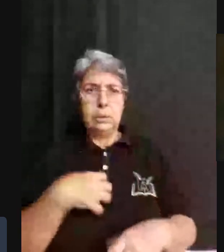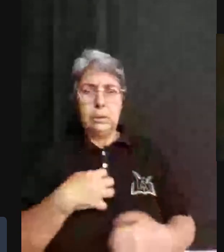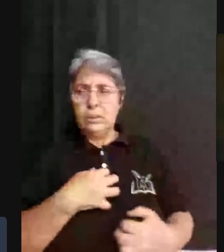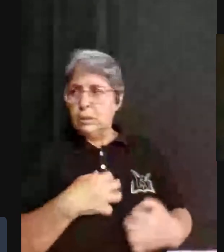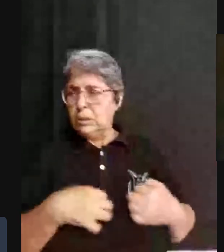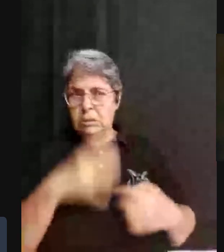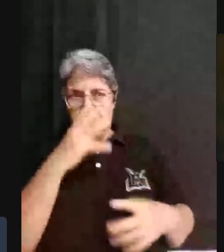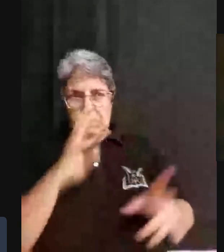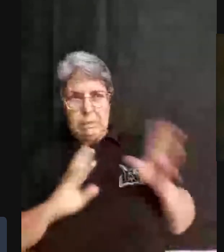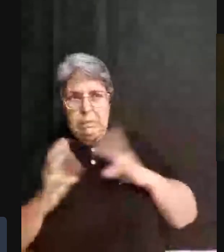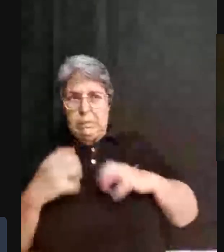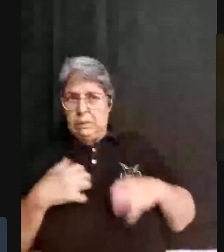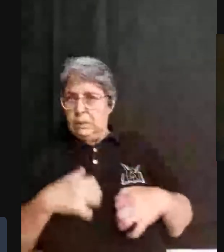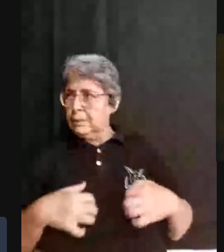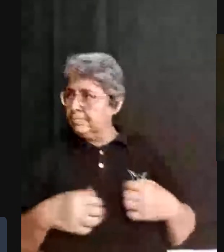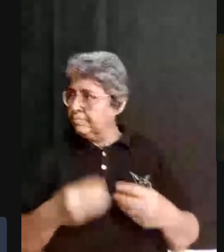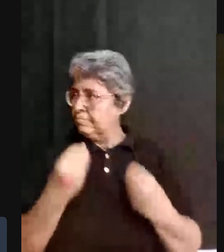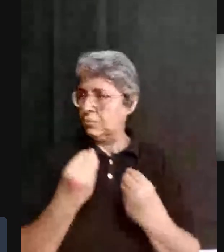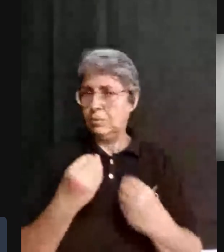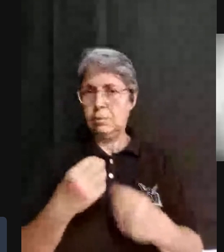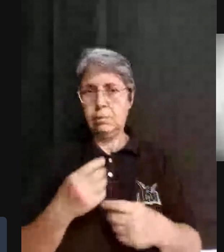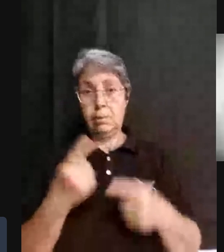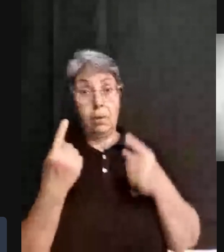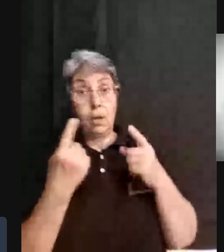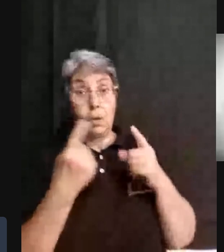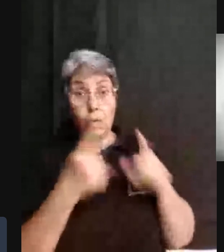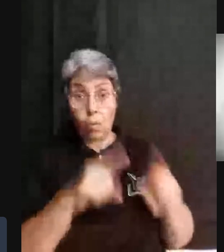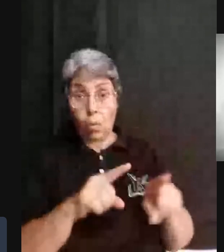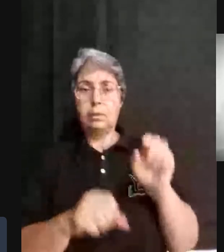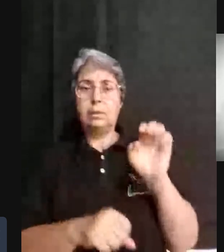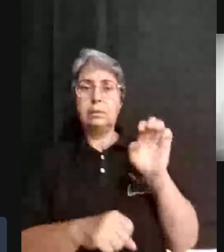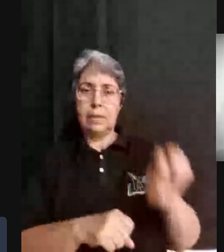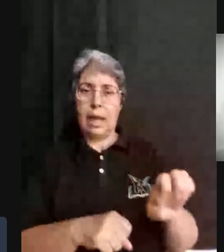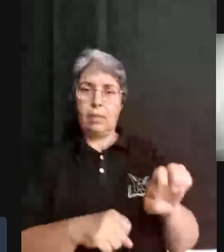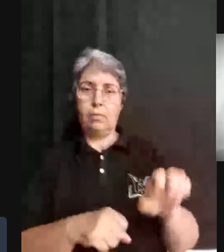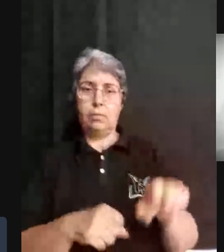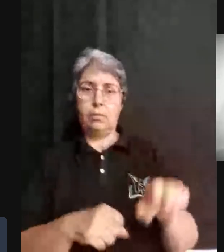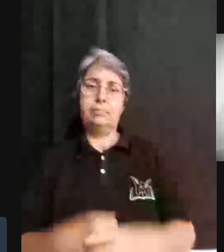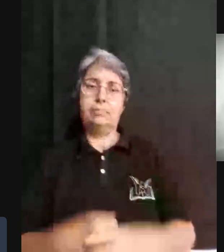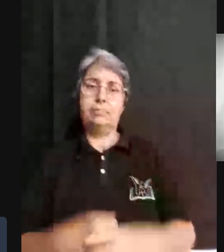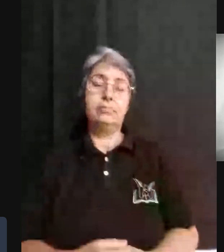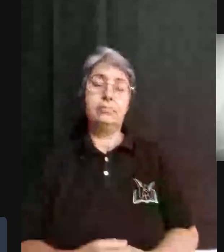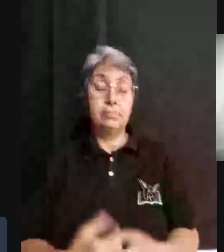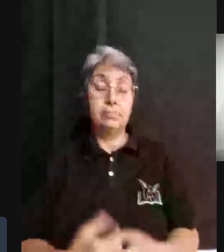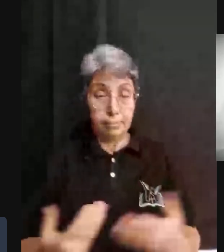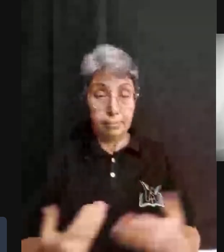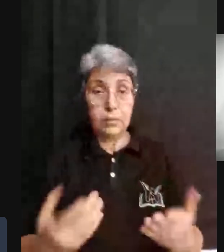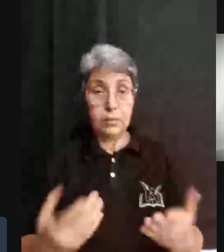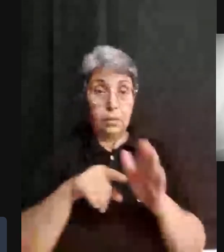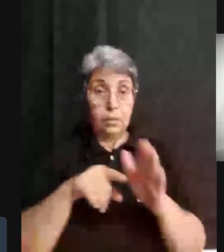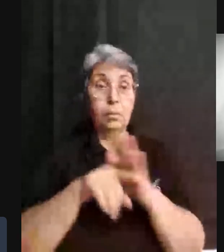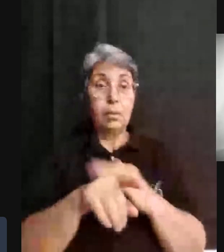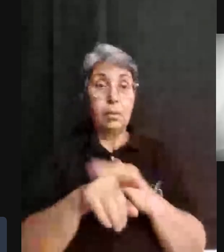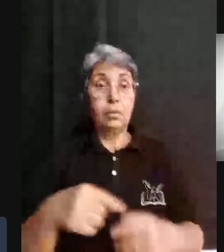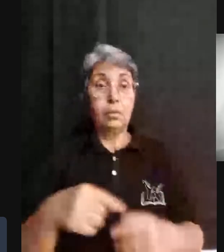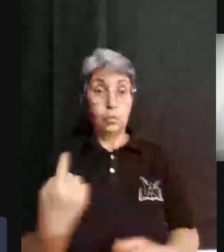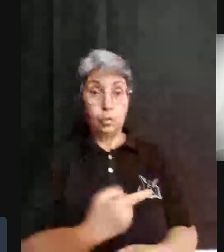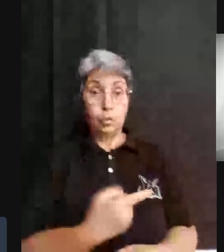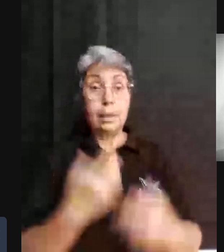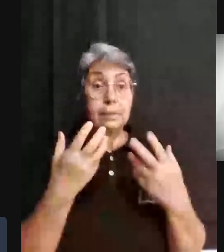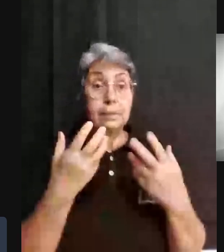dentes contra ele. Então a questão é, nós vamos aceitar a nossa história ou nós